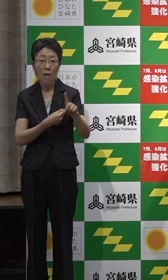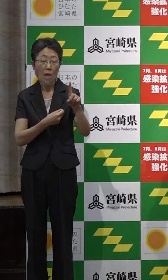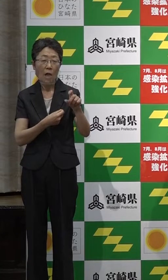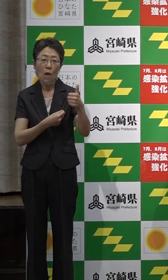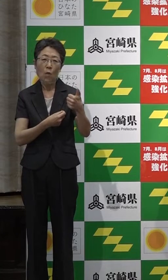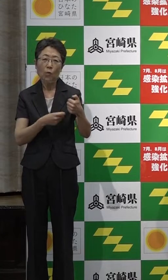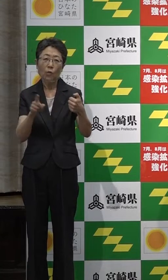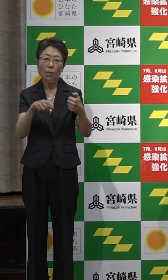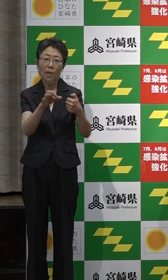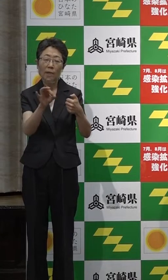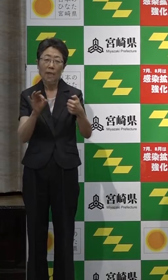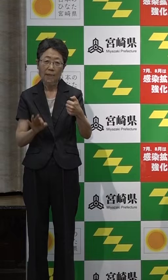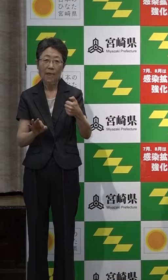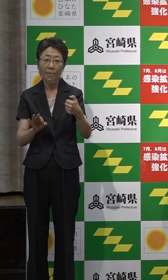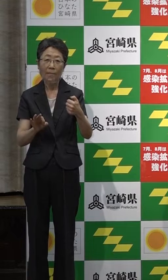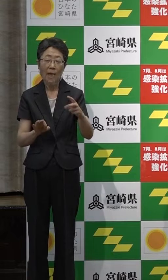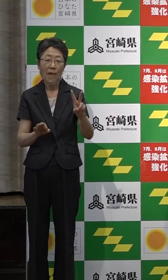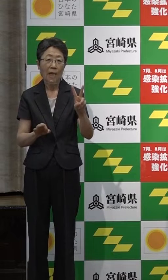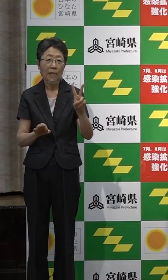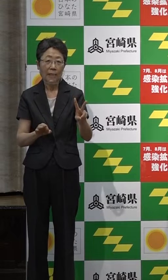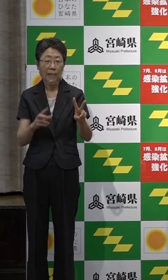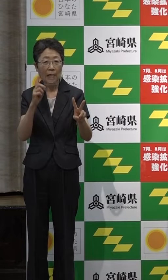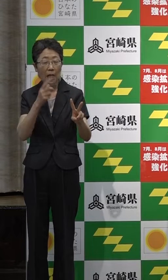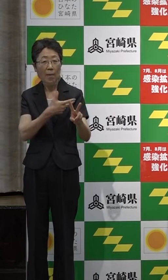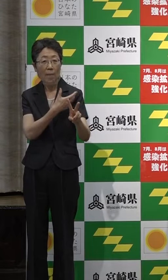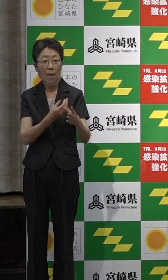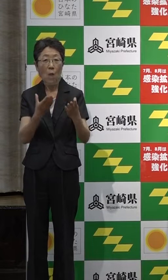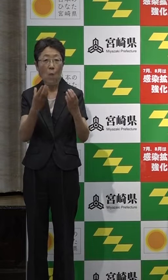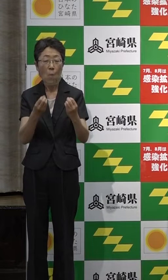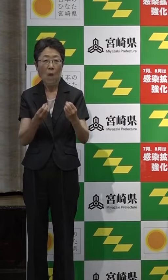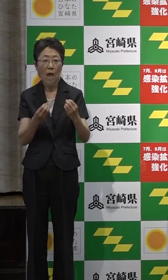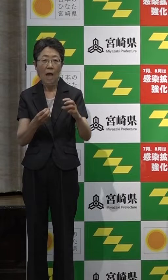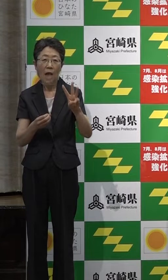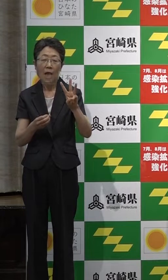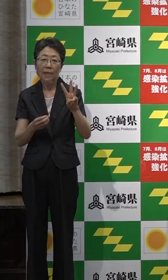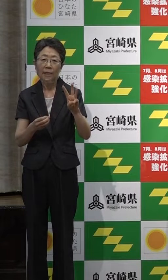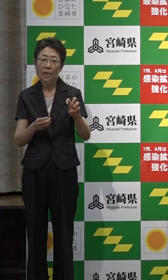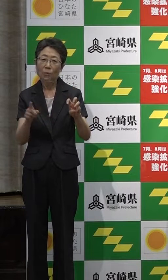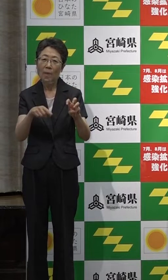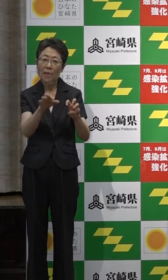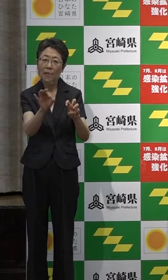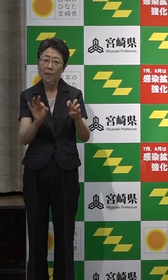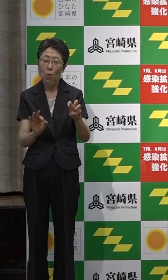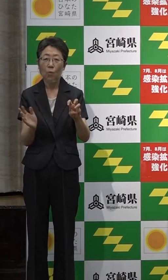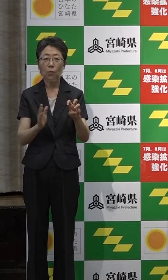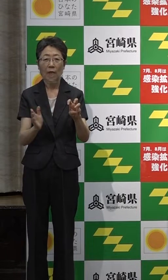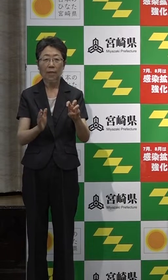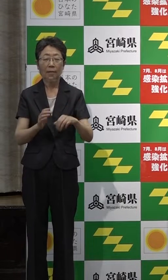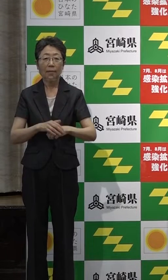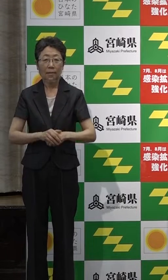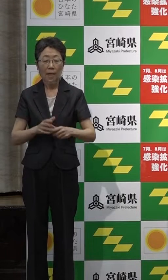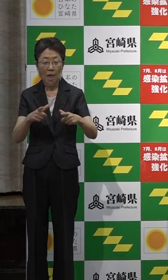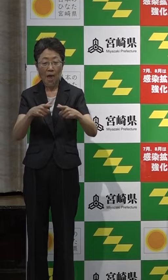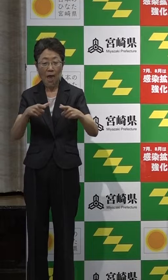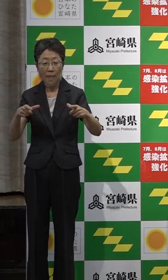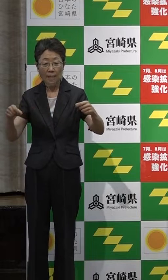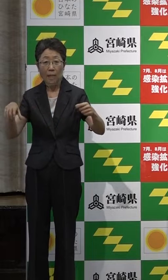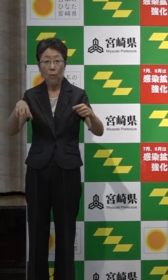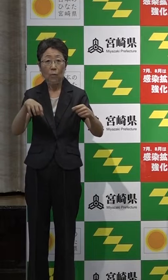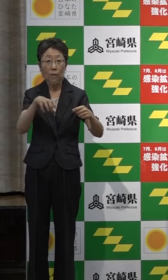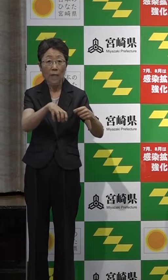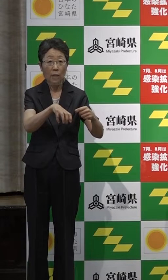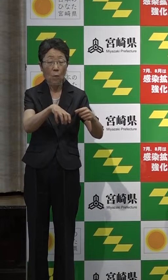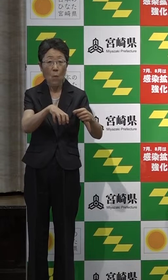そうですね、3分の1というような状況になっております。全国的なワクチンの配分